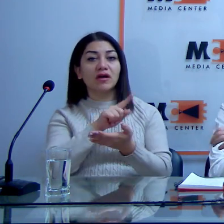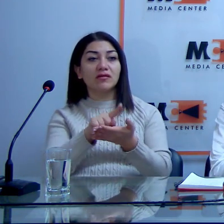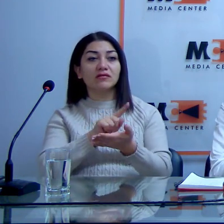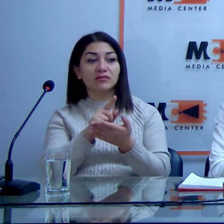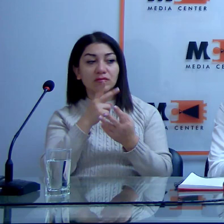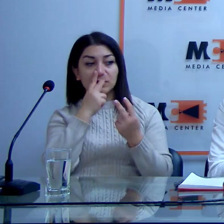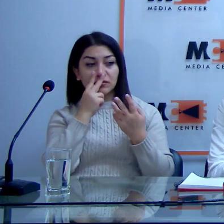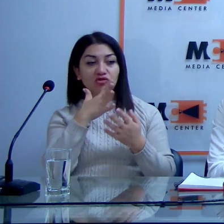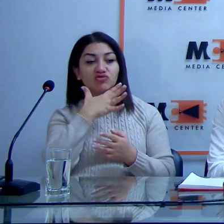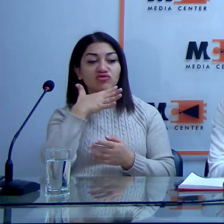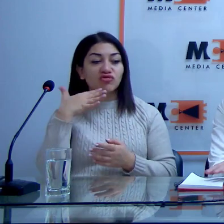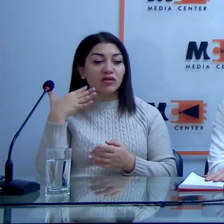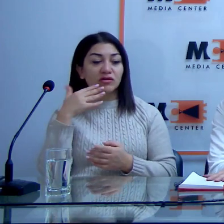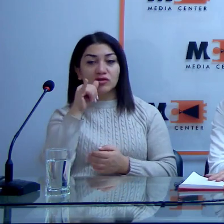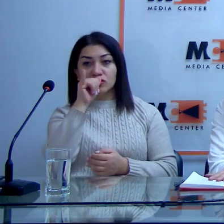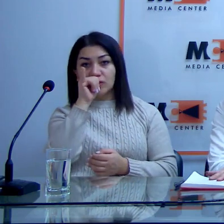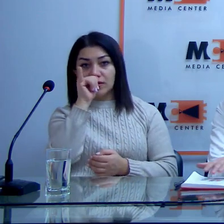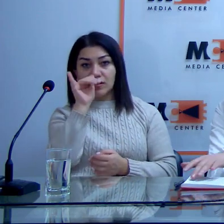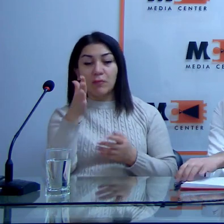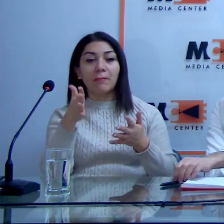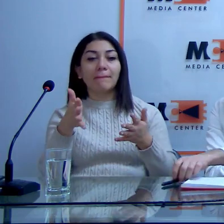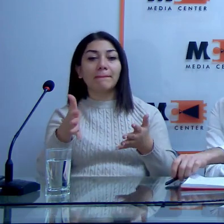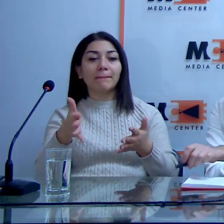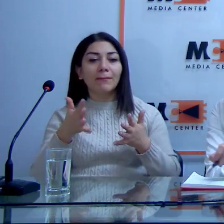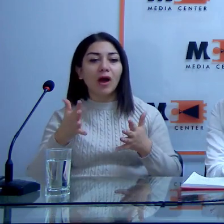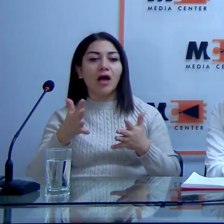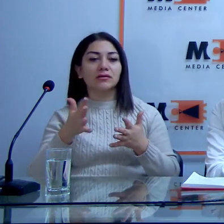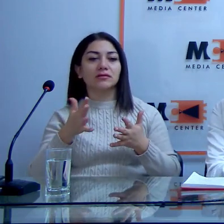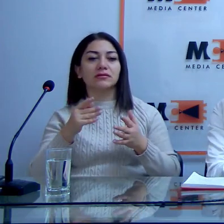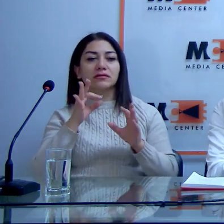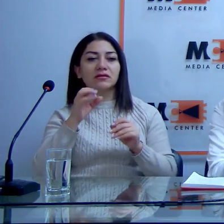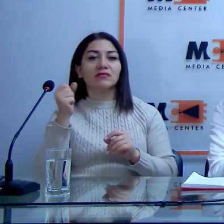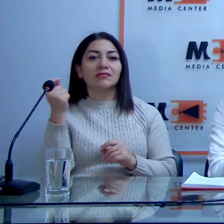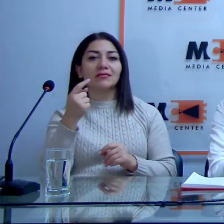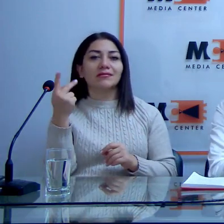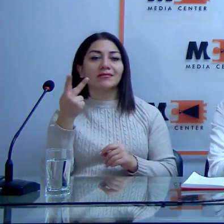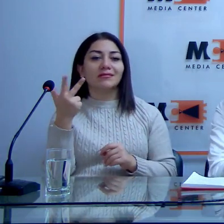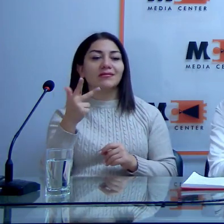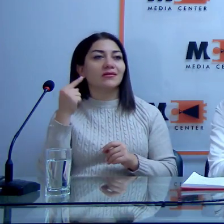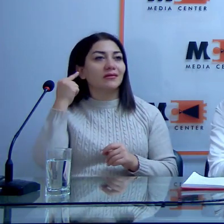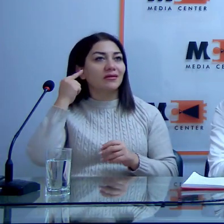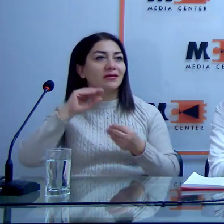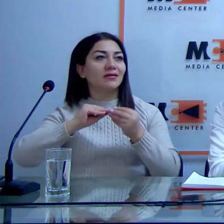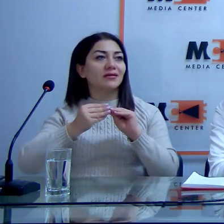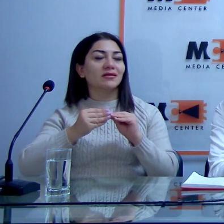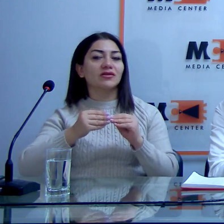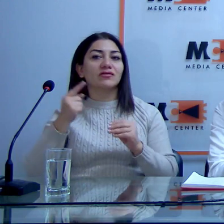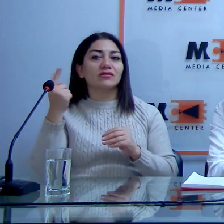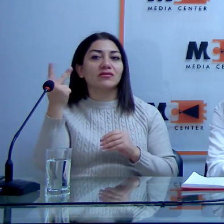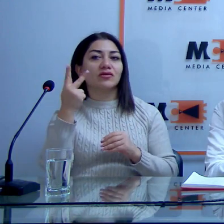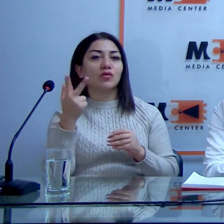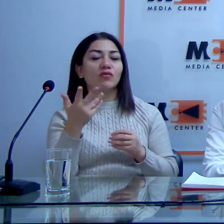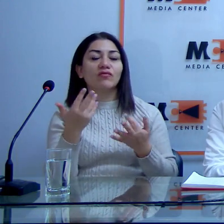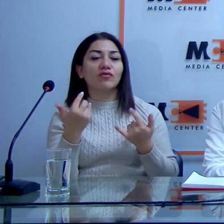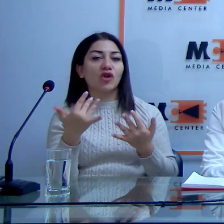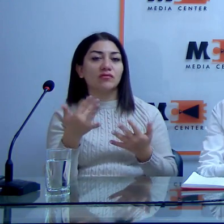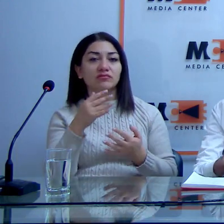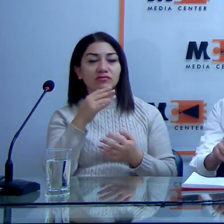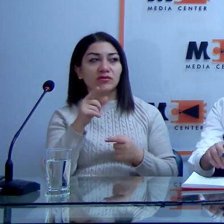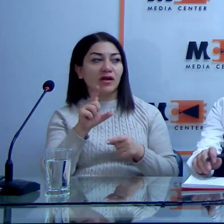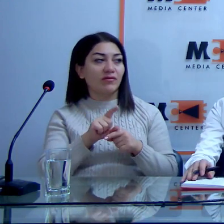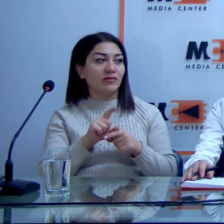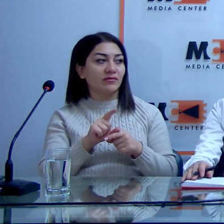ցույց տվեցին, որ շատերը չեն կարողանում հստակ լսողության կարգը նշել, լսողության խնդրի աստիճանը հստակ նշել և մի փոքր